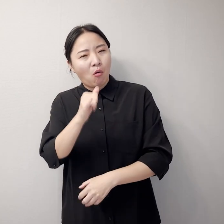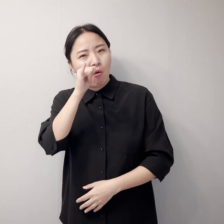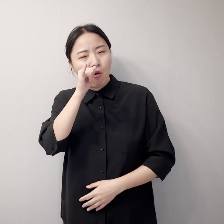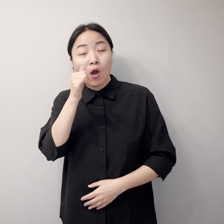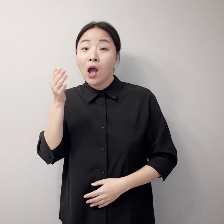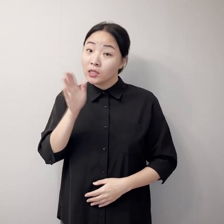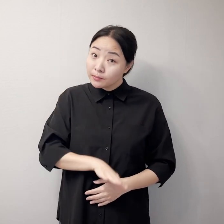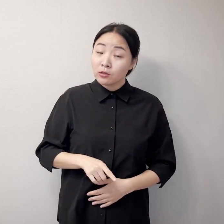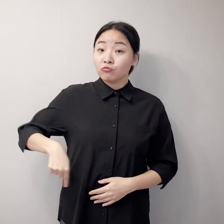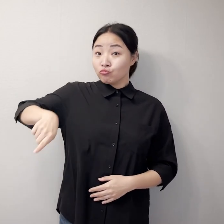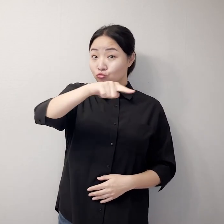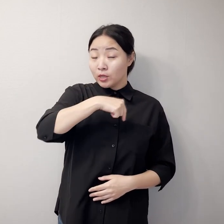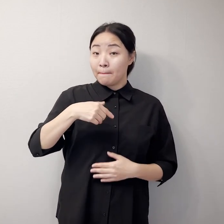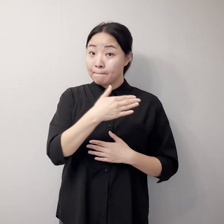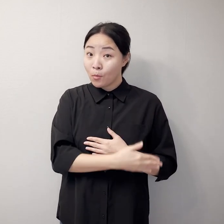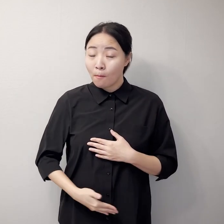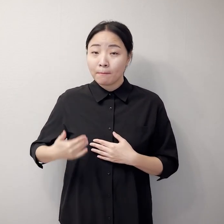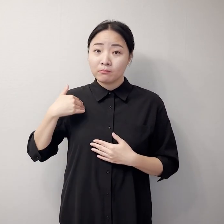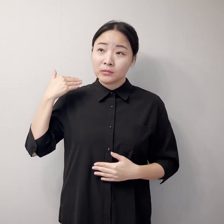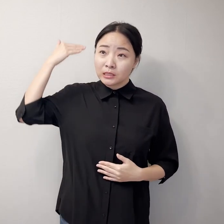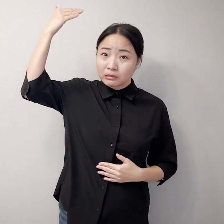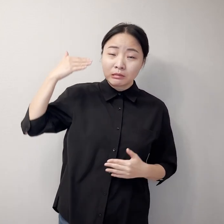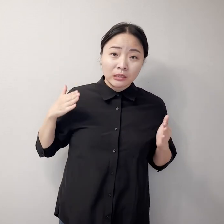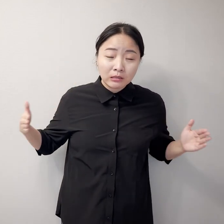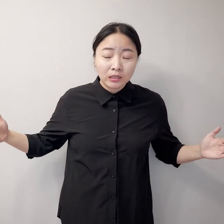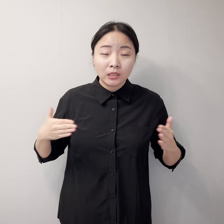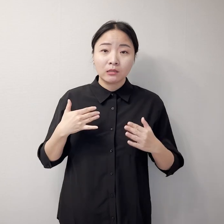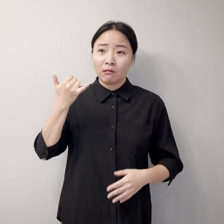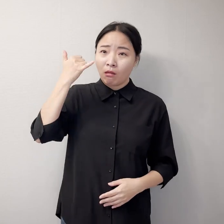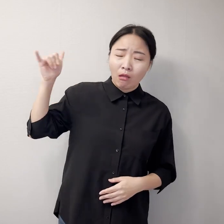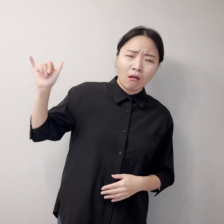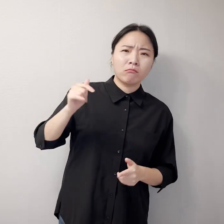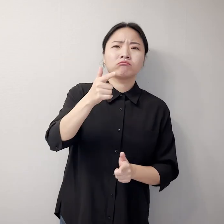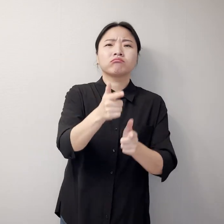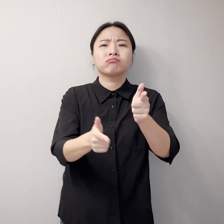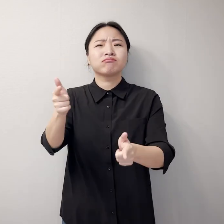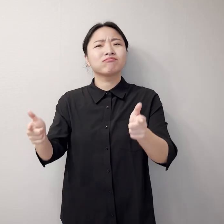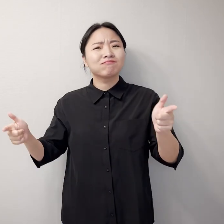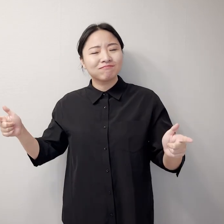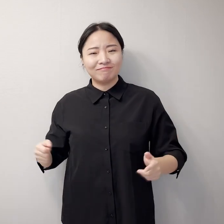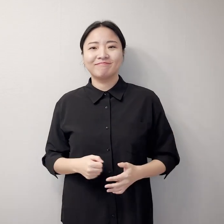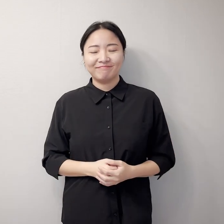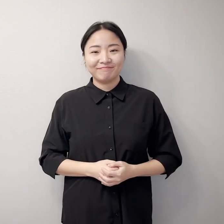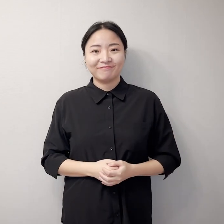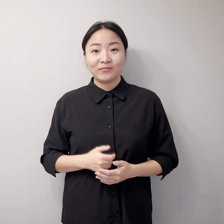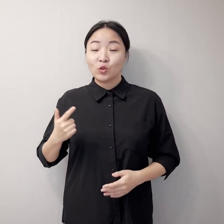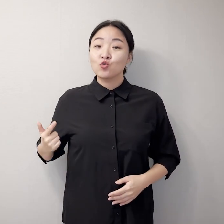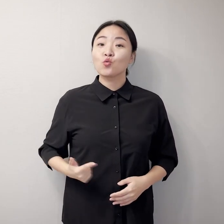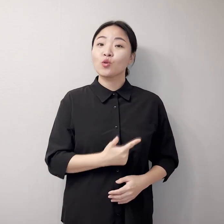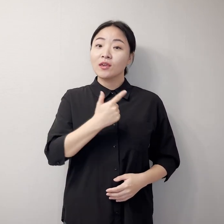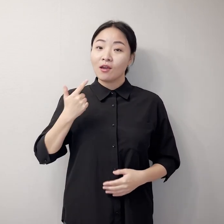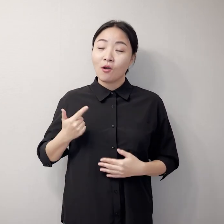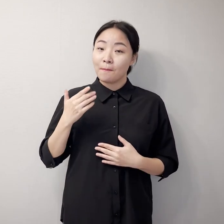우리의 몸은 크기도 성별도 모두 다릅니다 휘어의 몸도,